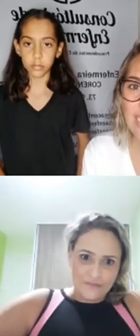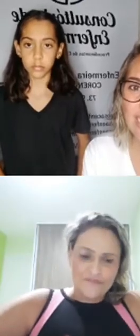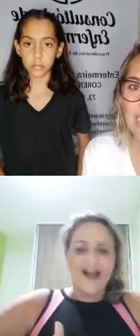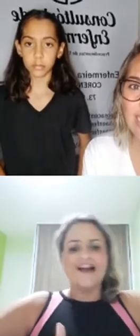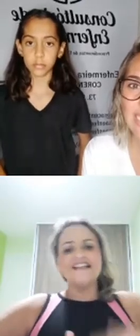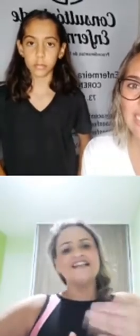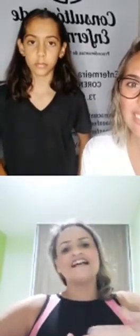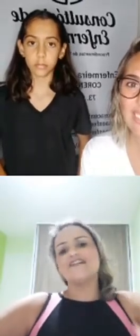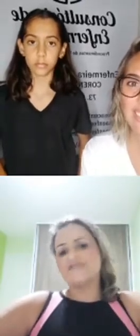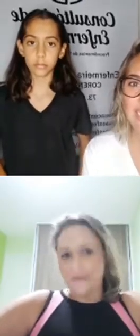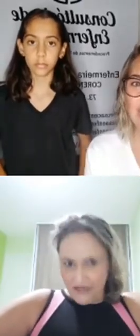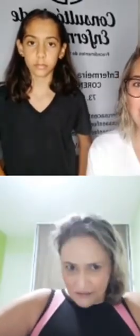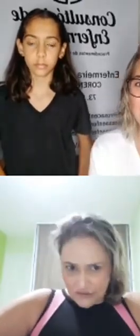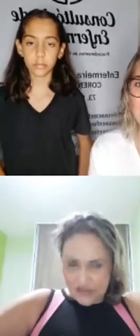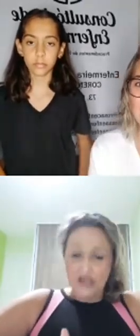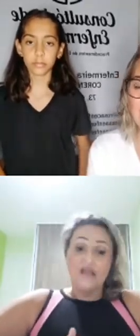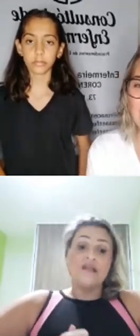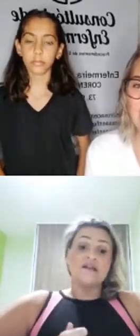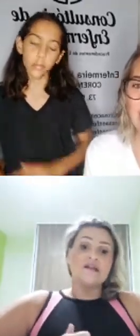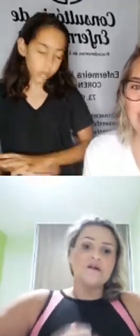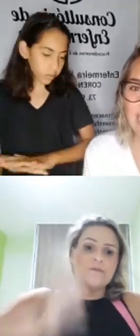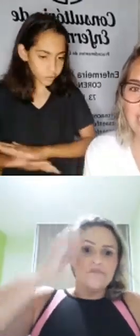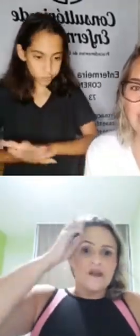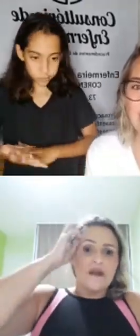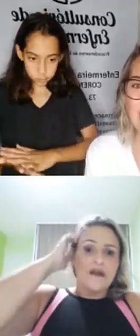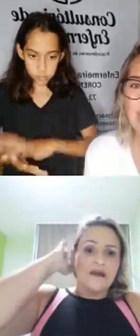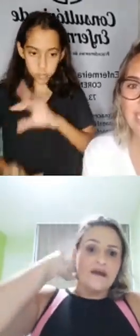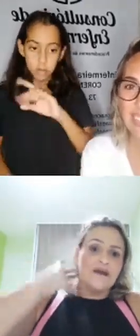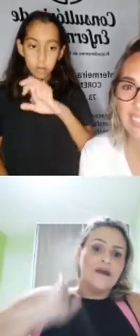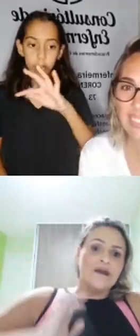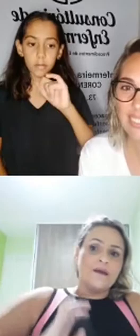definitivo, ainda não sabemos. Então,